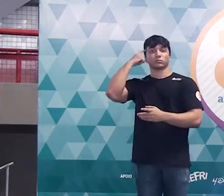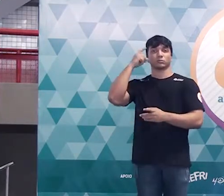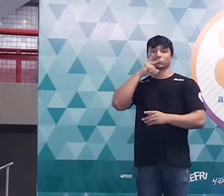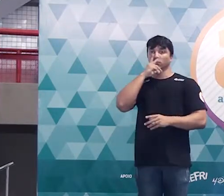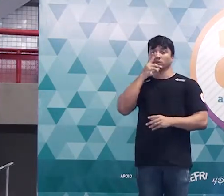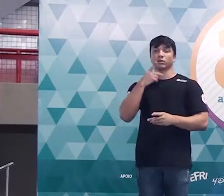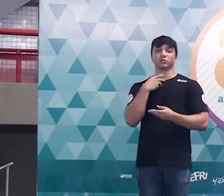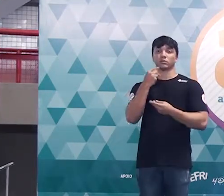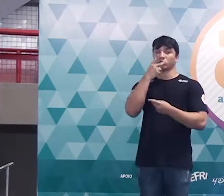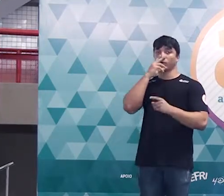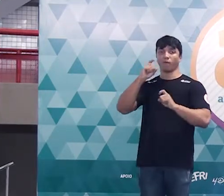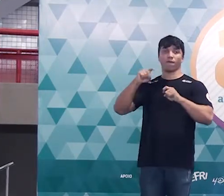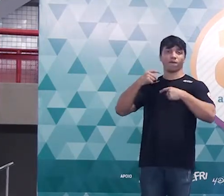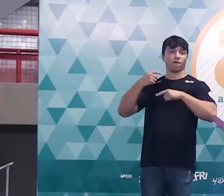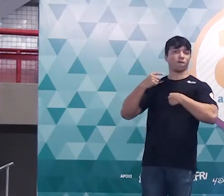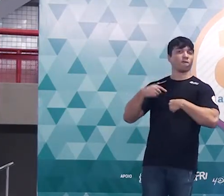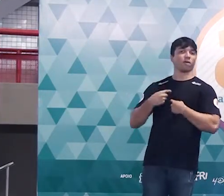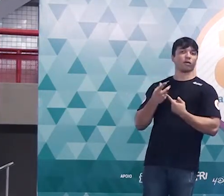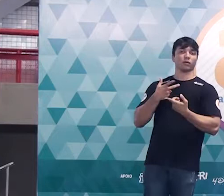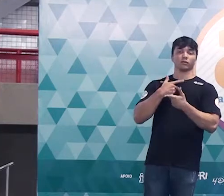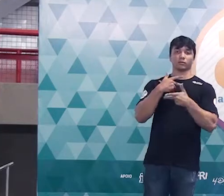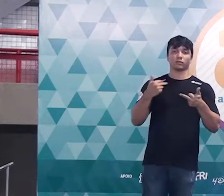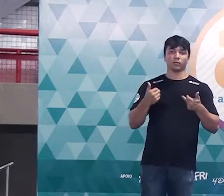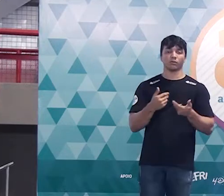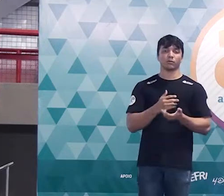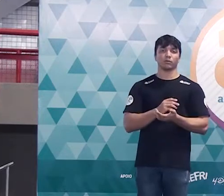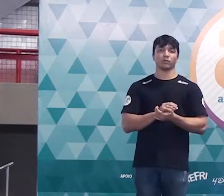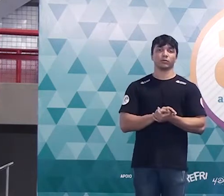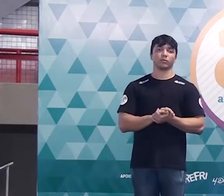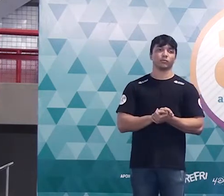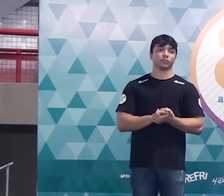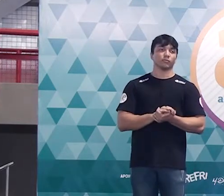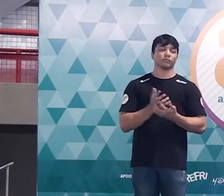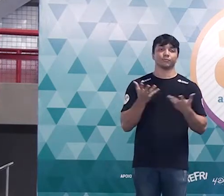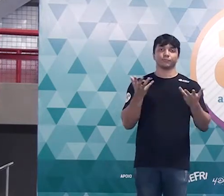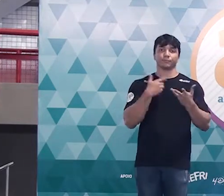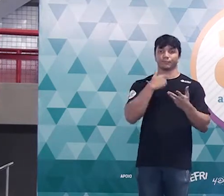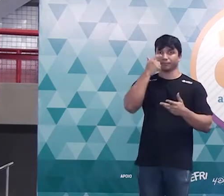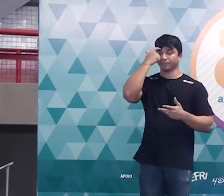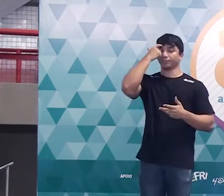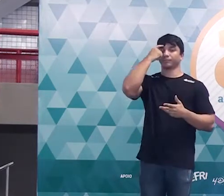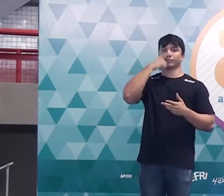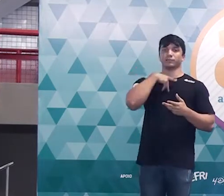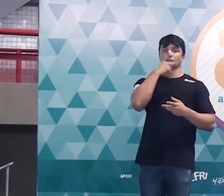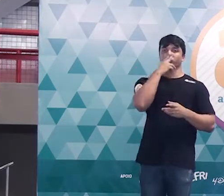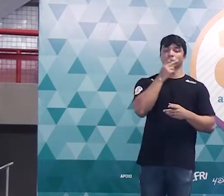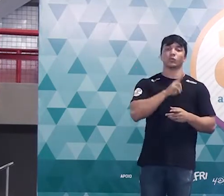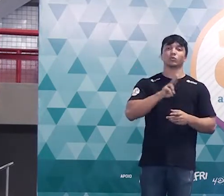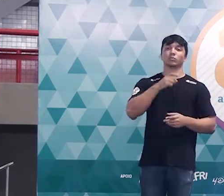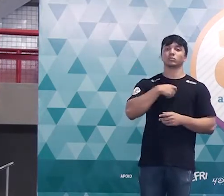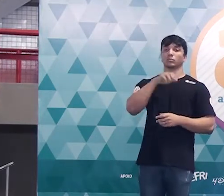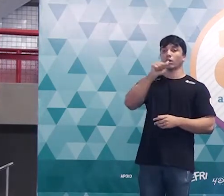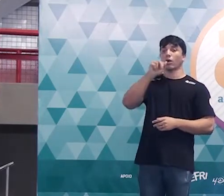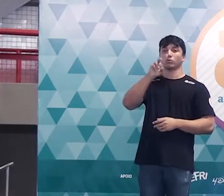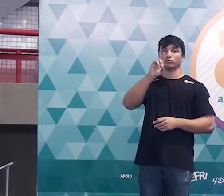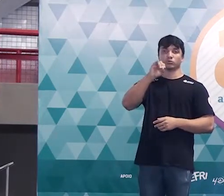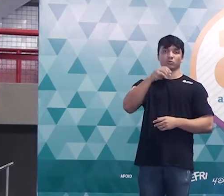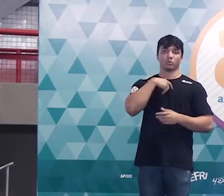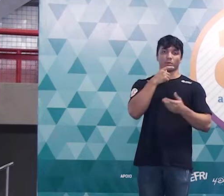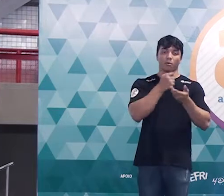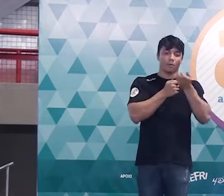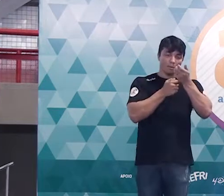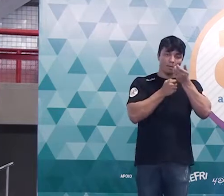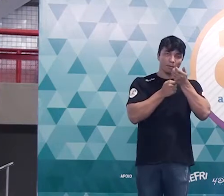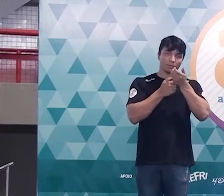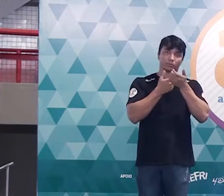ficar tirando o meu couro, vai ficar fazendo hora com a minha cara. E hoje em dia ainda bem que inventaram os áudios do WhatsApp. Mas